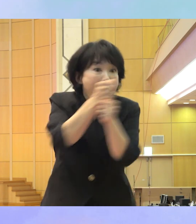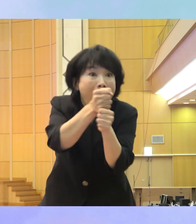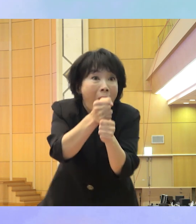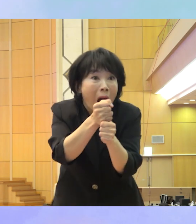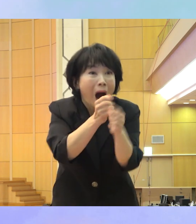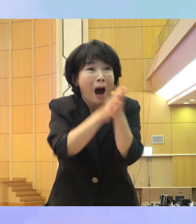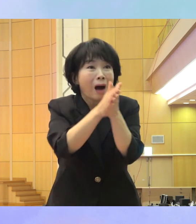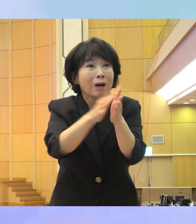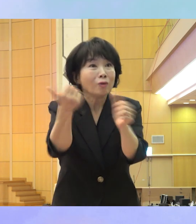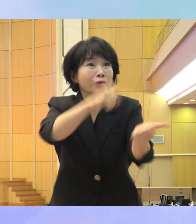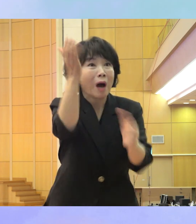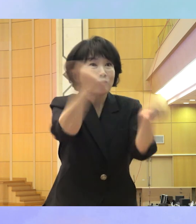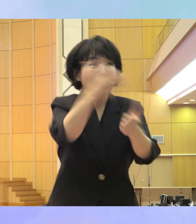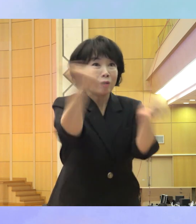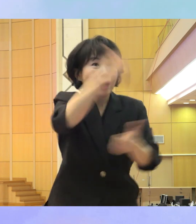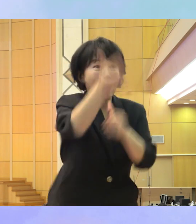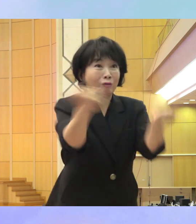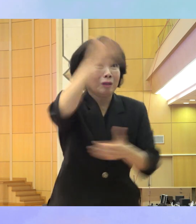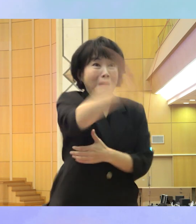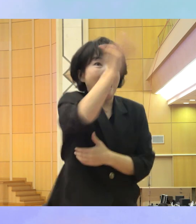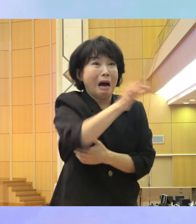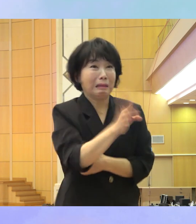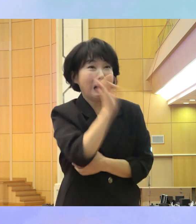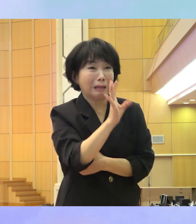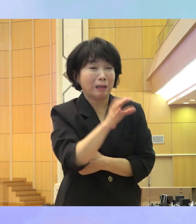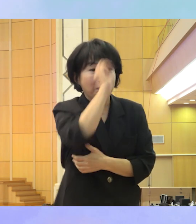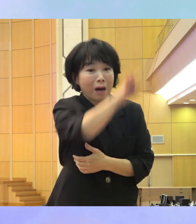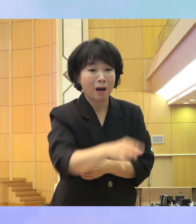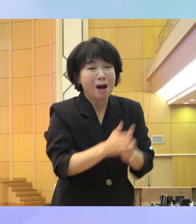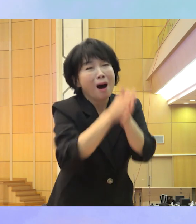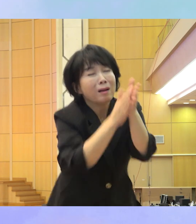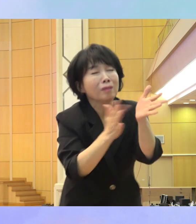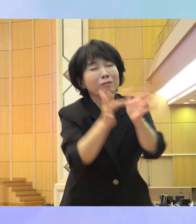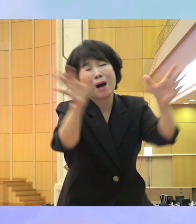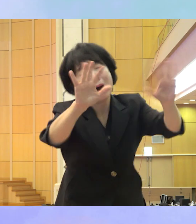한글판에는 가나여, 이 말은 막 제발